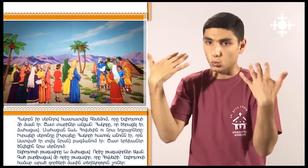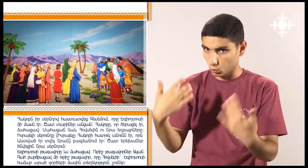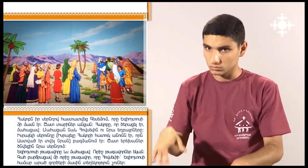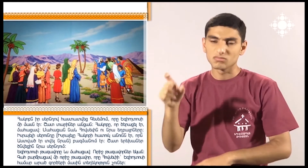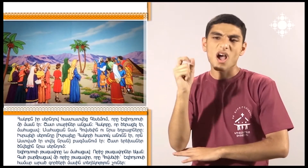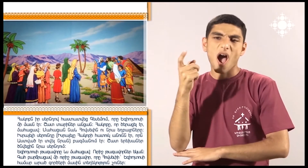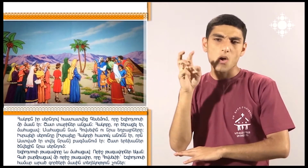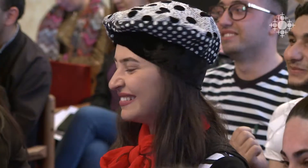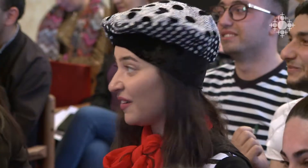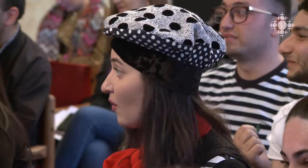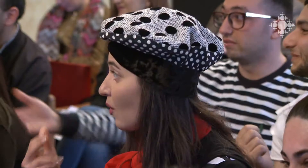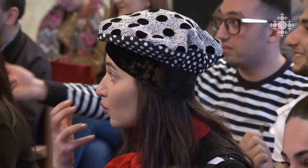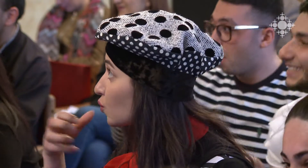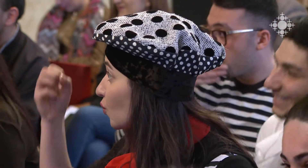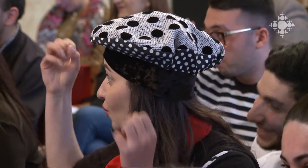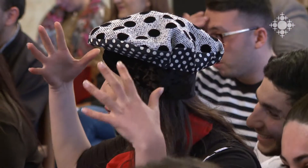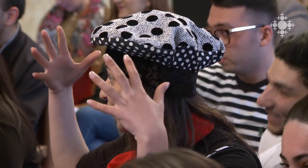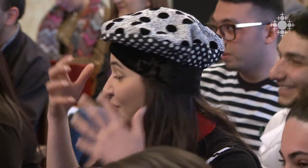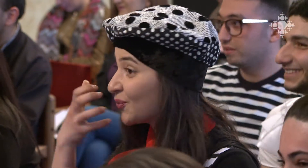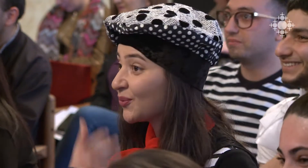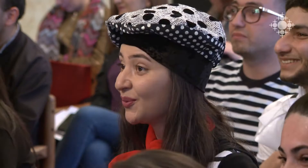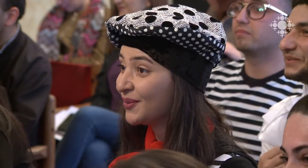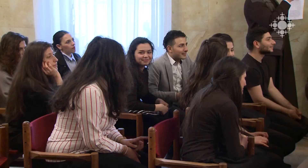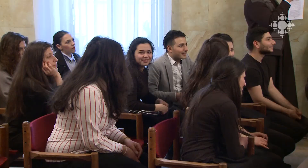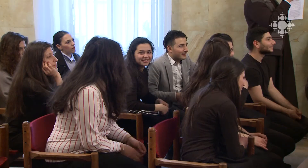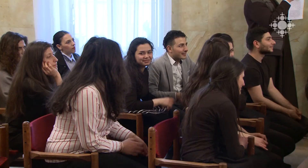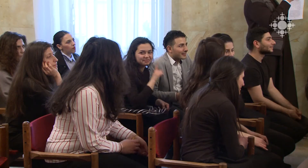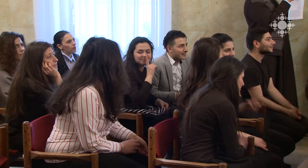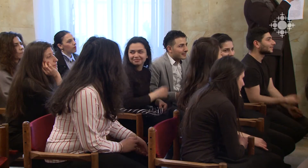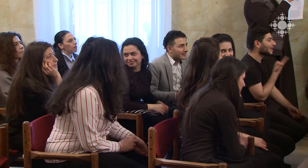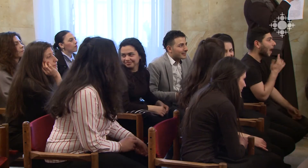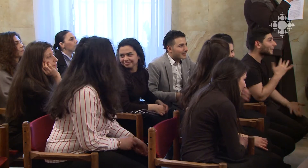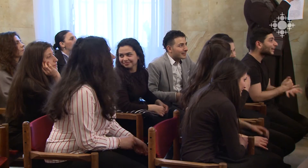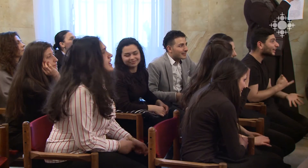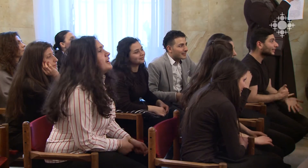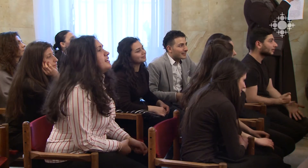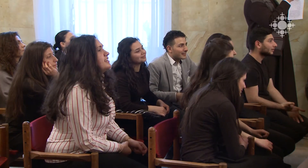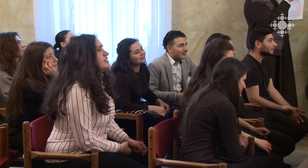սկզբում դժվար էր տեքստերն անգիրանել ու միայն ձեռքերի ու դիմախաղի միջոցով պատմել տեսախցիկի առաջ։